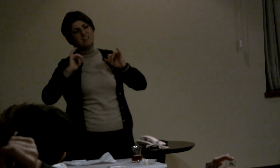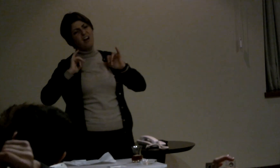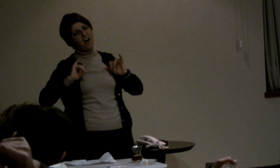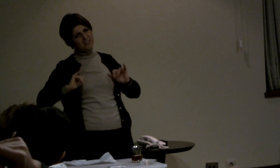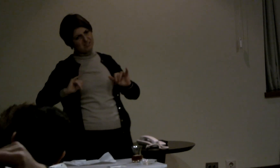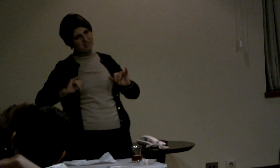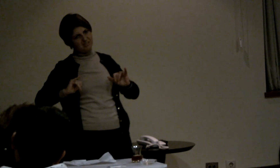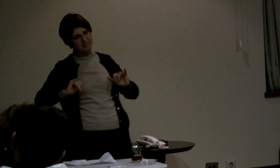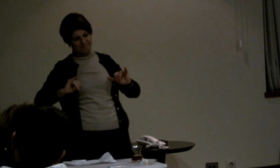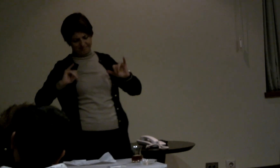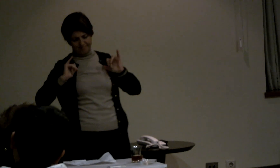Rahat,